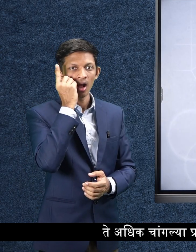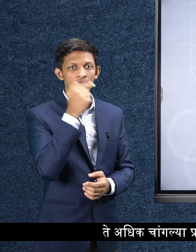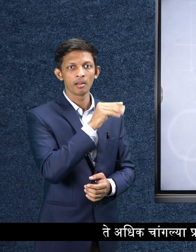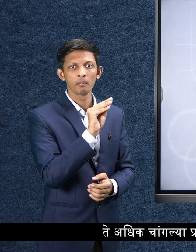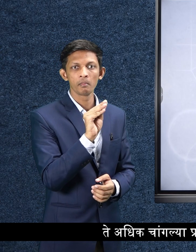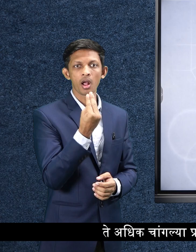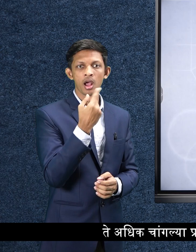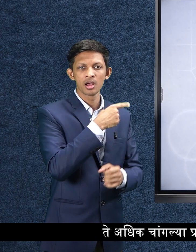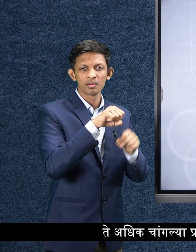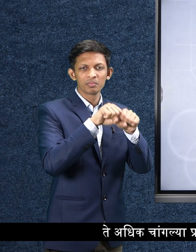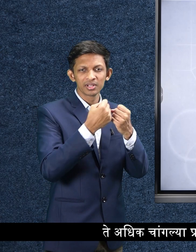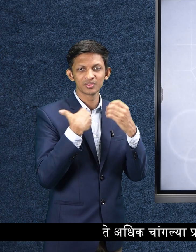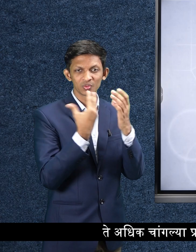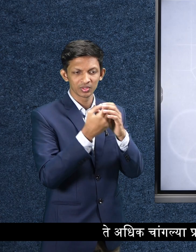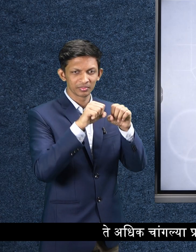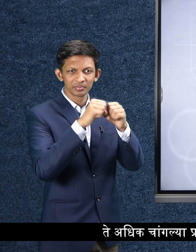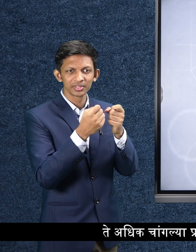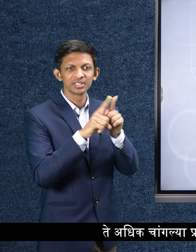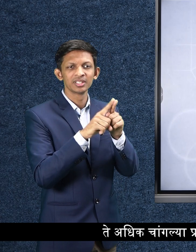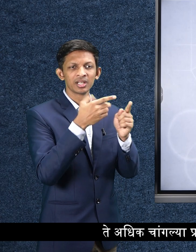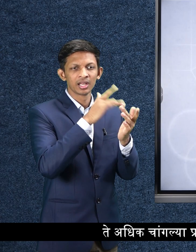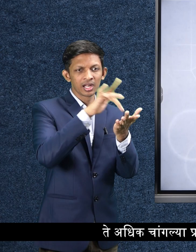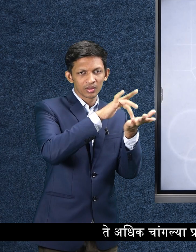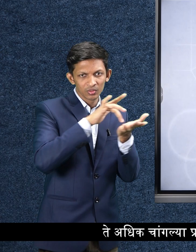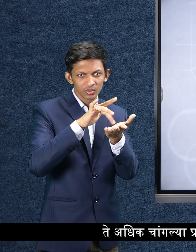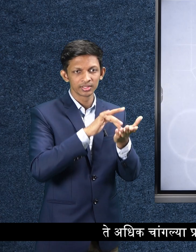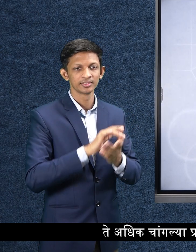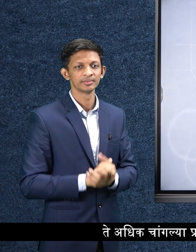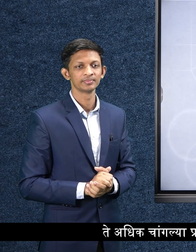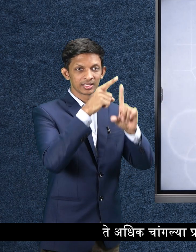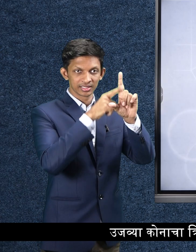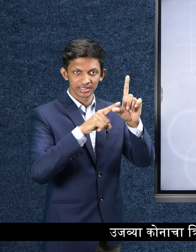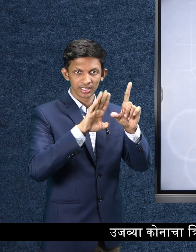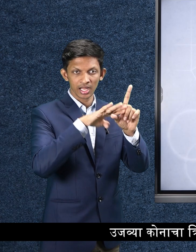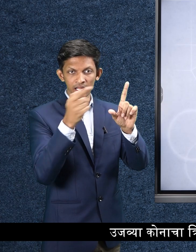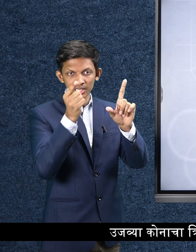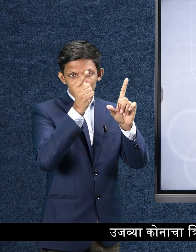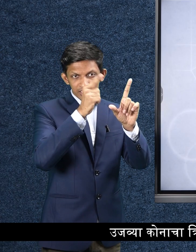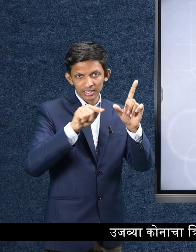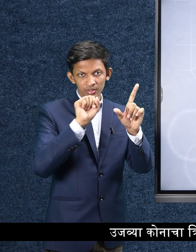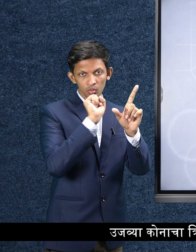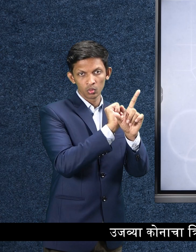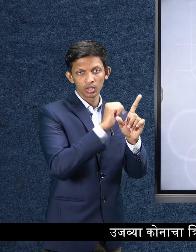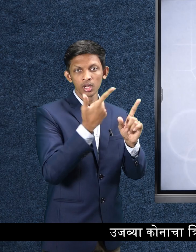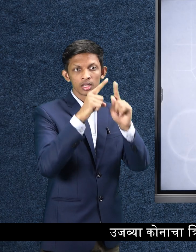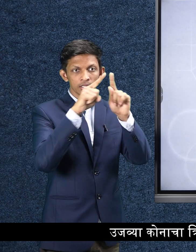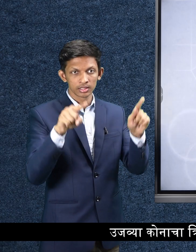ते अधिक चांगल्या प्रकारे समजून घेण्यासाठी आपण विधान मोडतो. उजव्या कोनाचा त्रिकोण म्हणजे 90